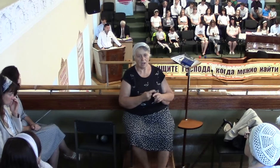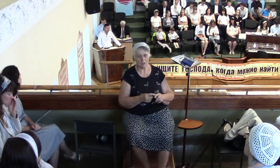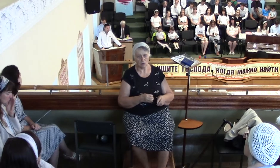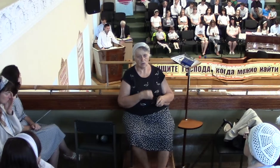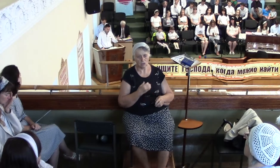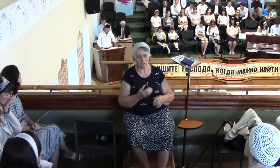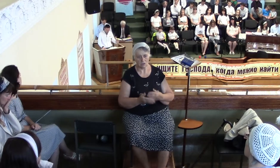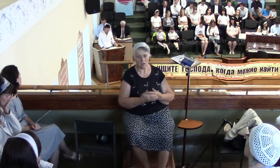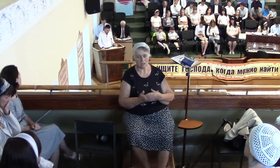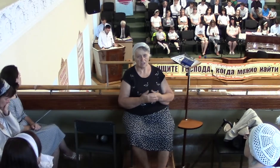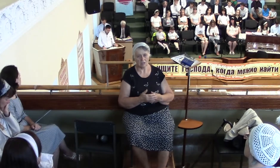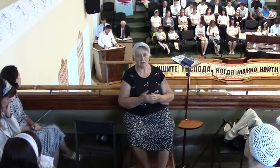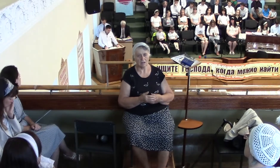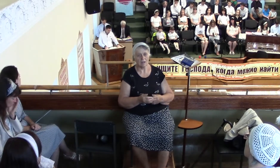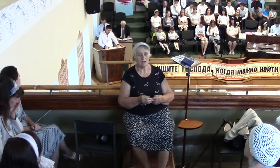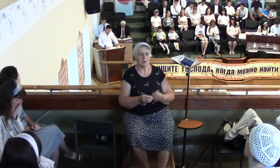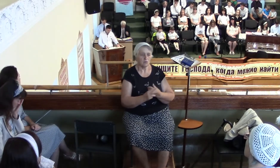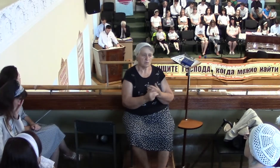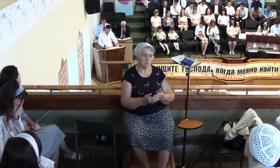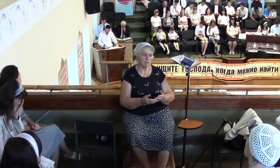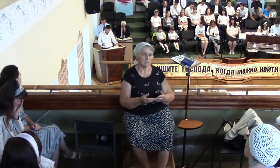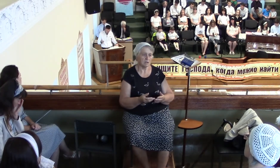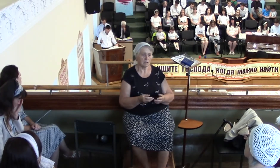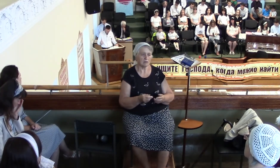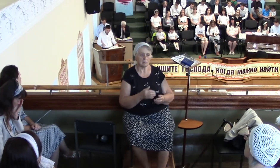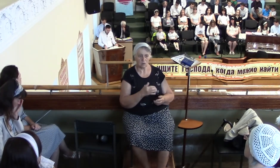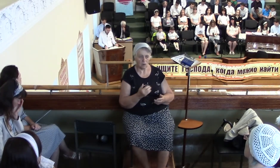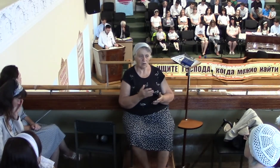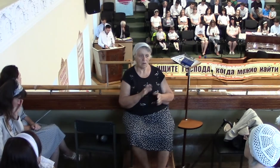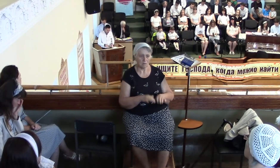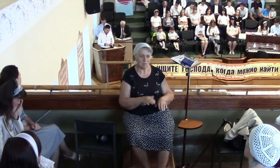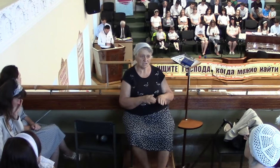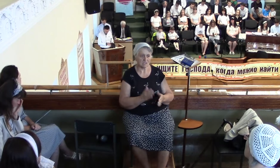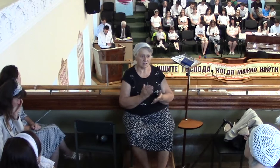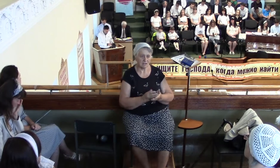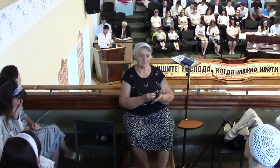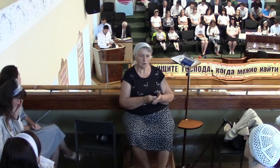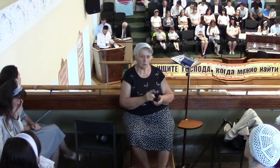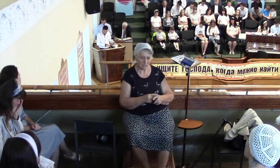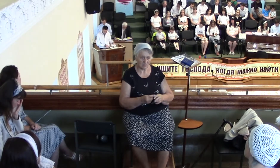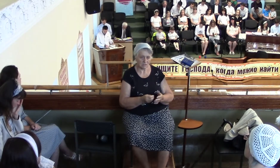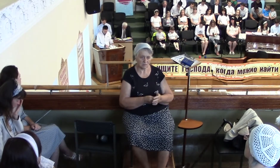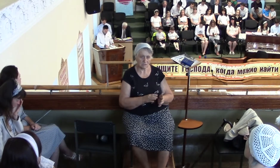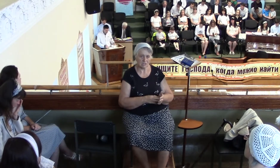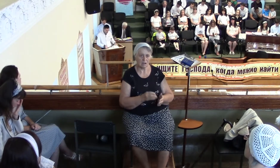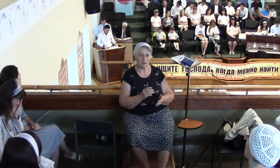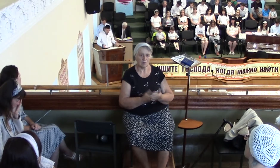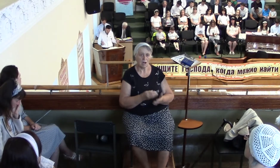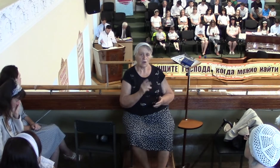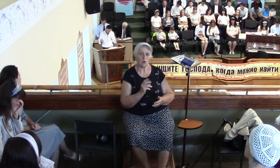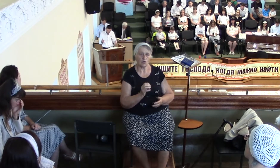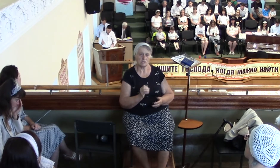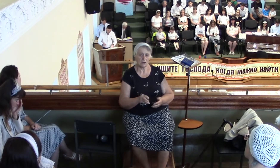Библия открывает нам и другие тексты, мы только еще несколько откроем. Колоссянам 1 глава 13 и 14 стихи. Здесь говорится о том, что